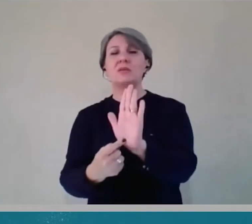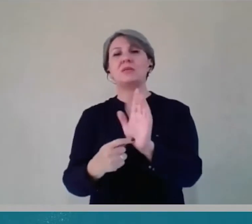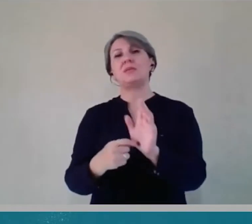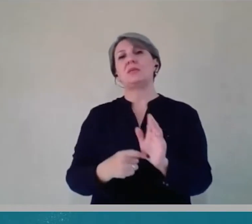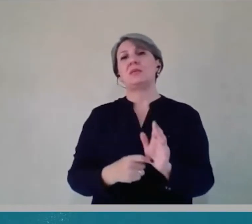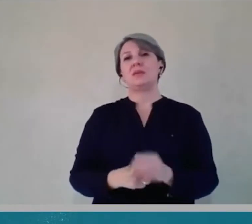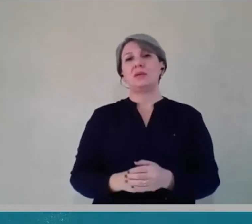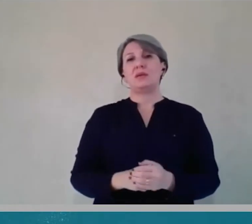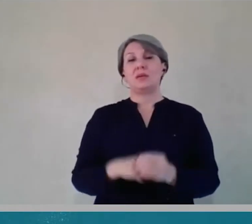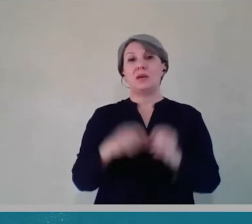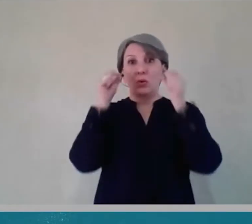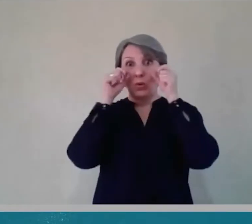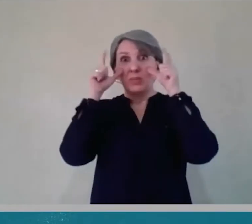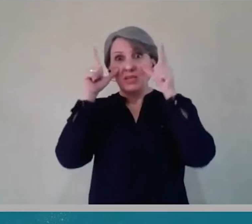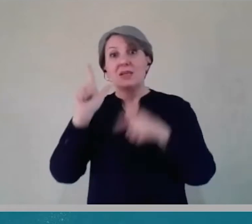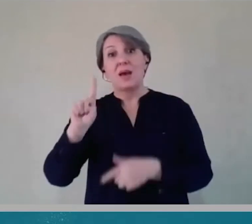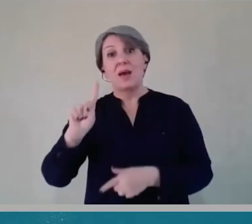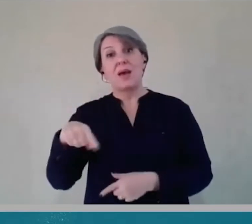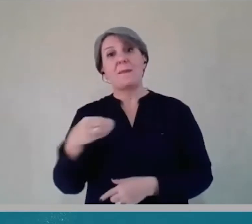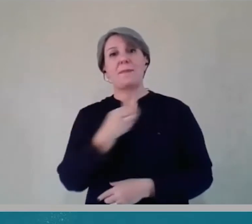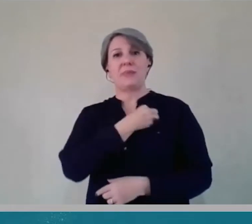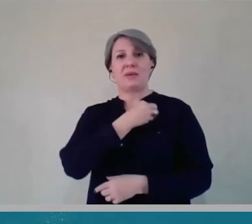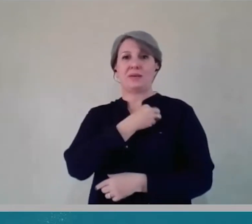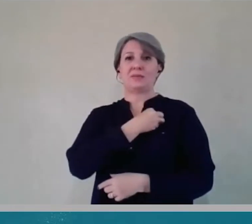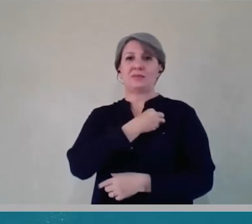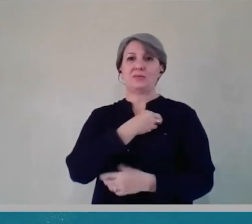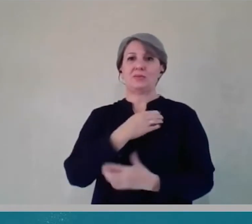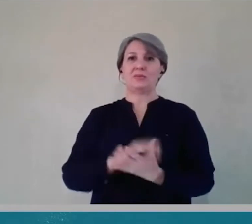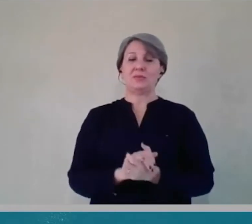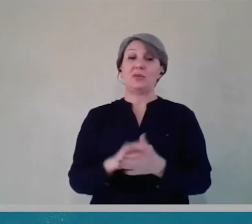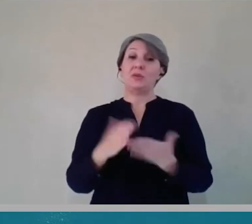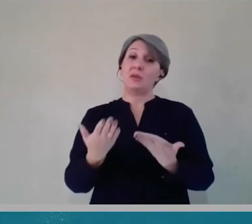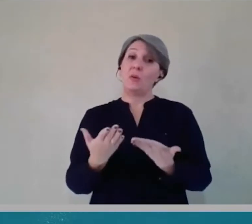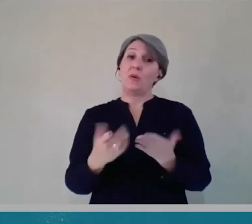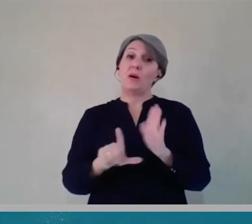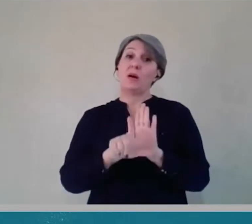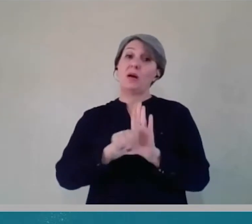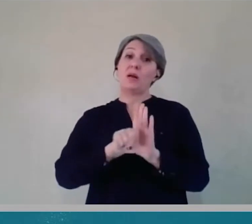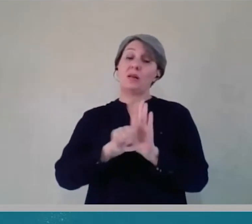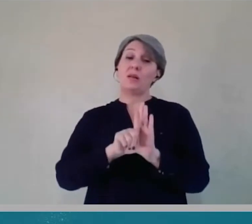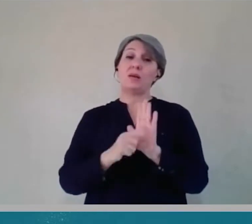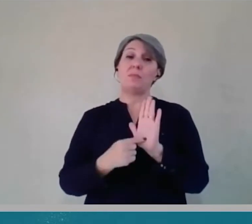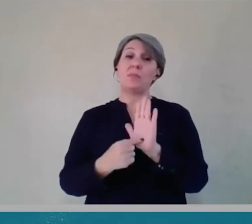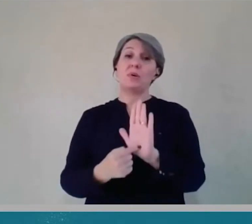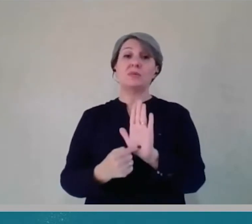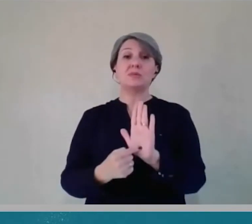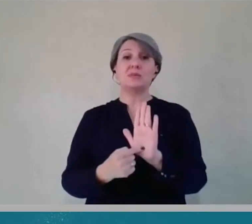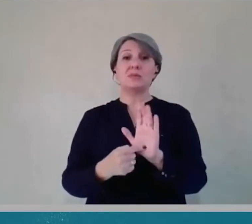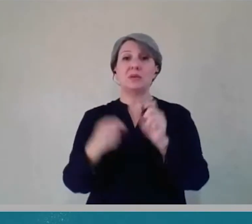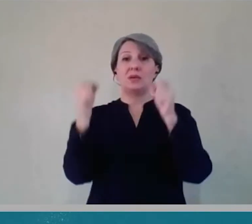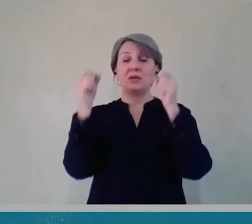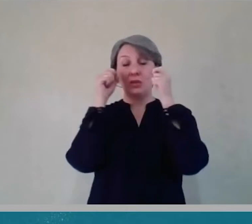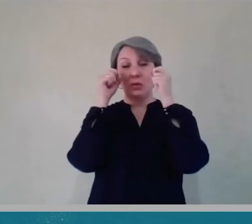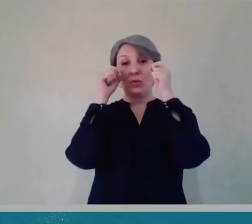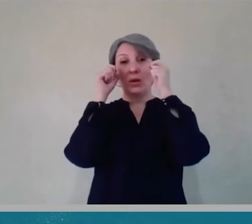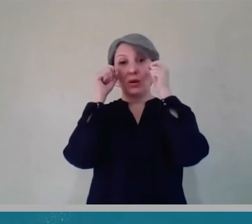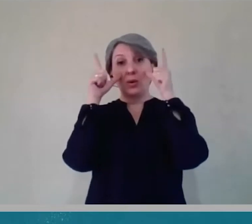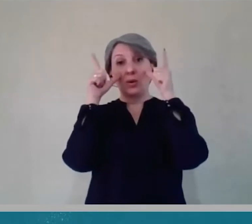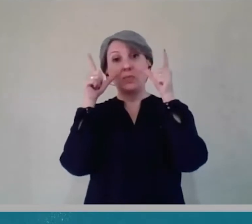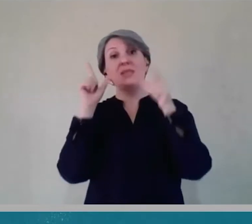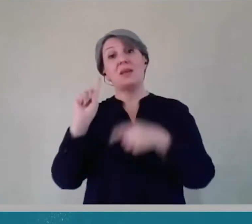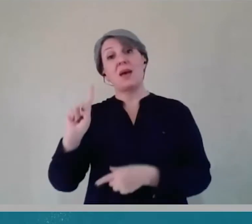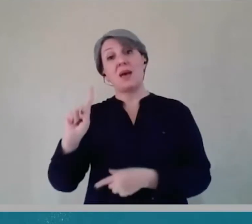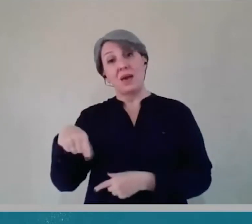Então, a lei evidencia o pecado, a lei, né, amplifica o pecado para nós enxergarmos que isso é